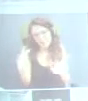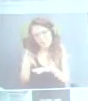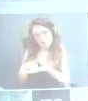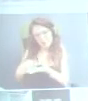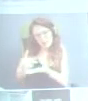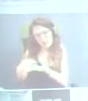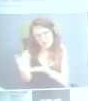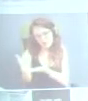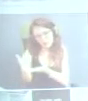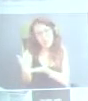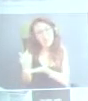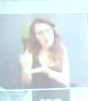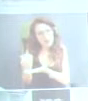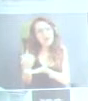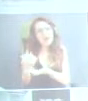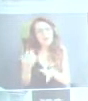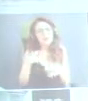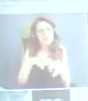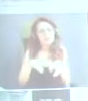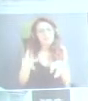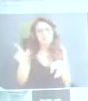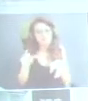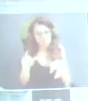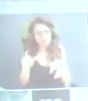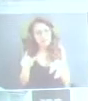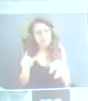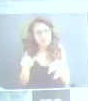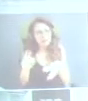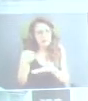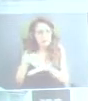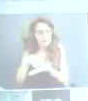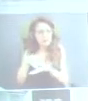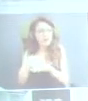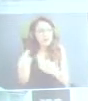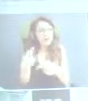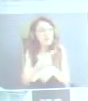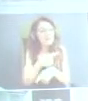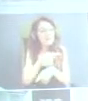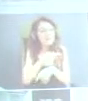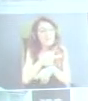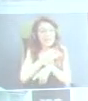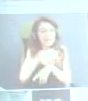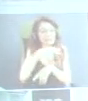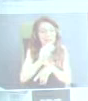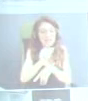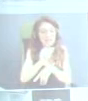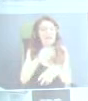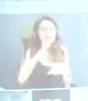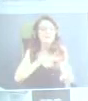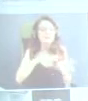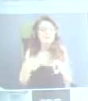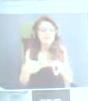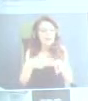LIS. Ora vediamo appunto Linda, che sta interpretando dall'italiano alla LIS, la lingua dei segni